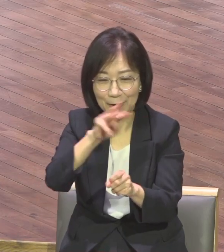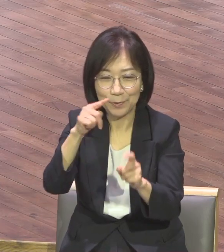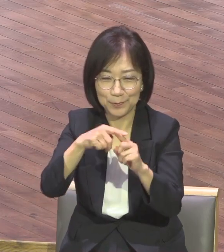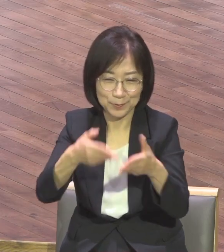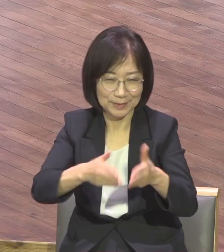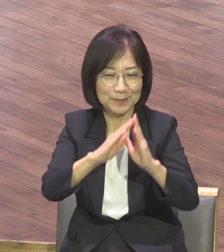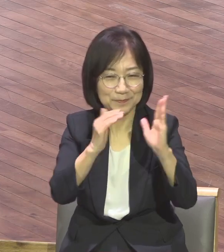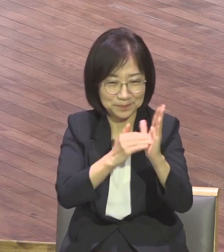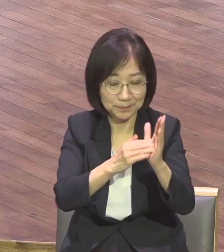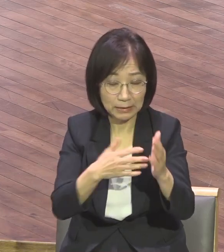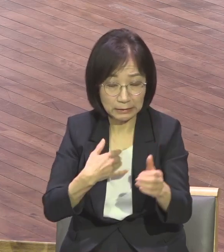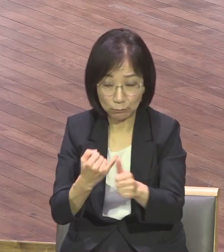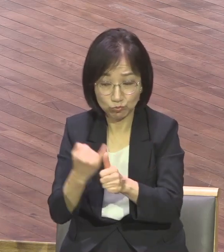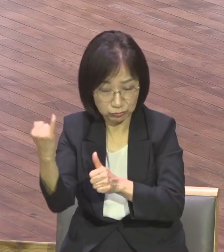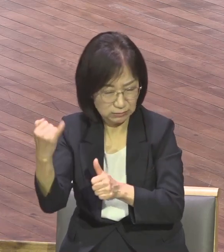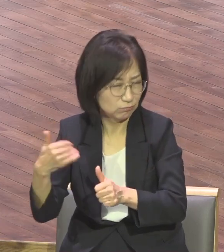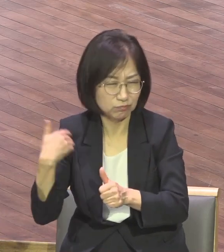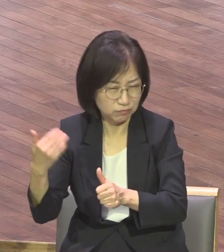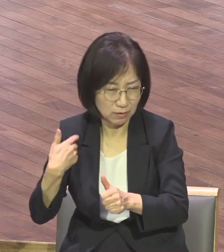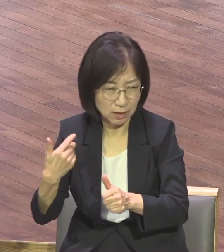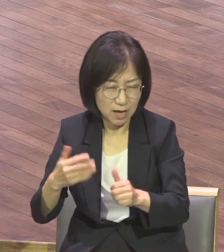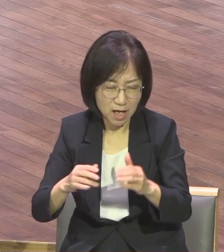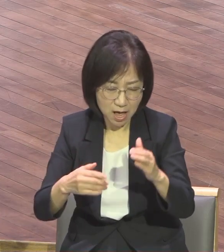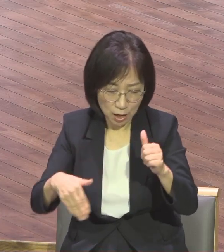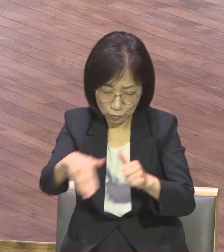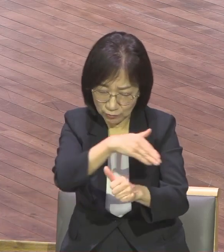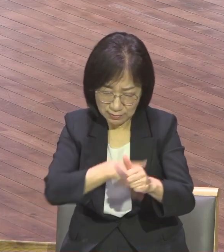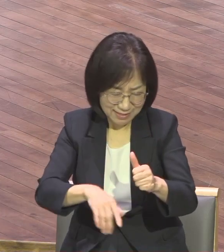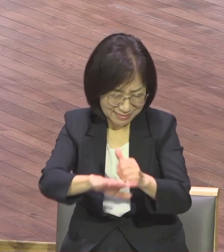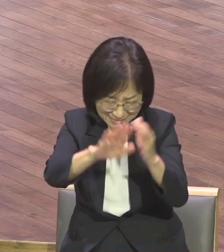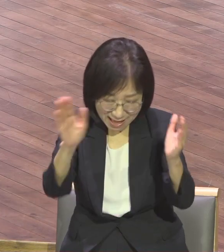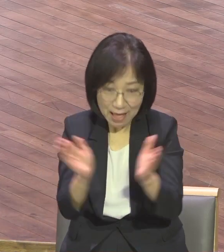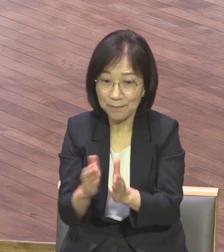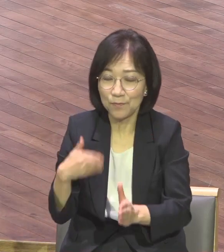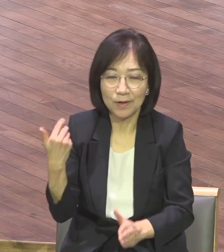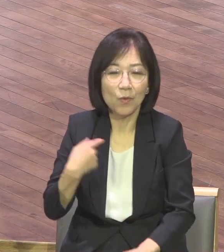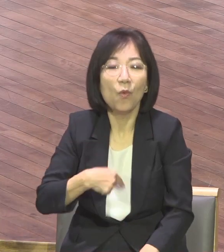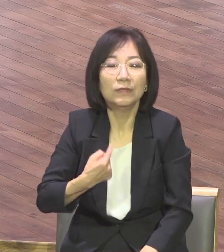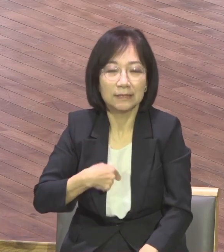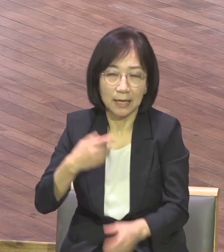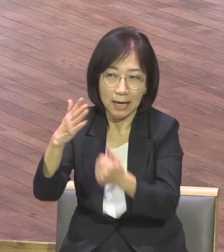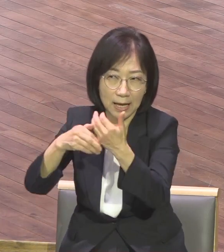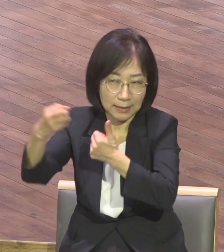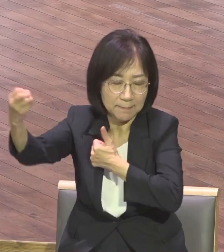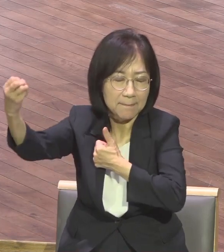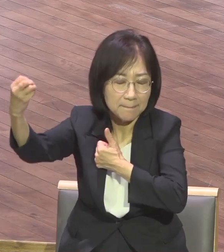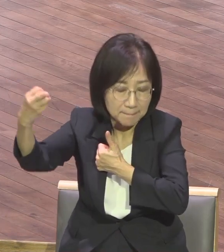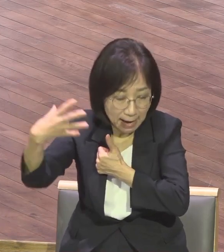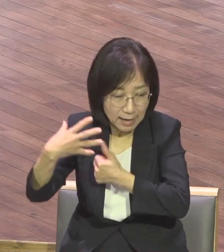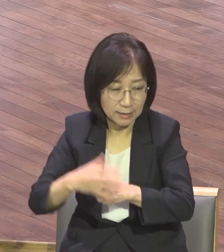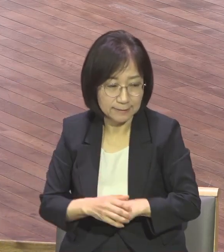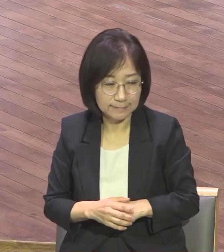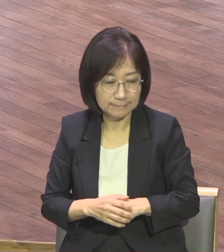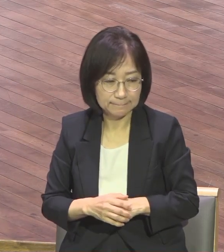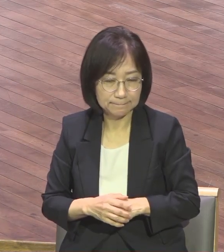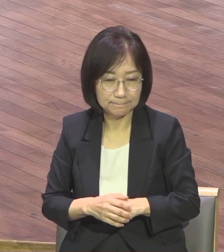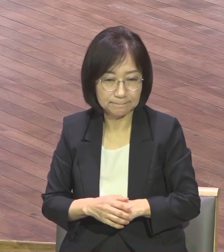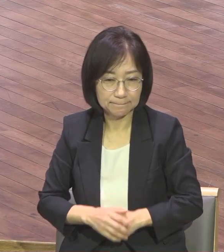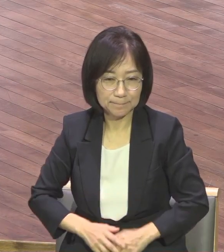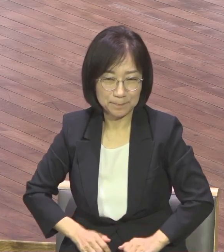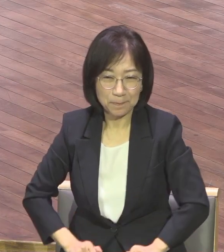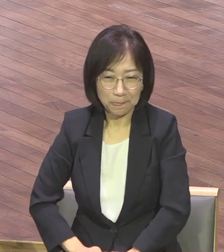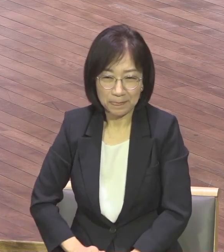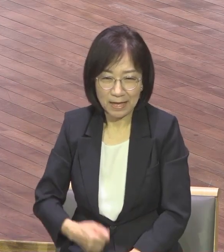몰라요. 언제야 장사하냐 목회하냐 제